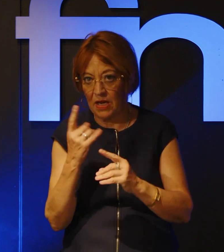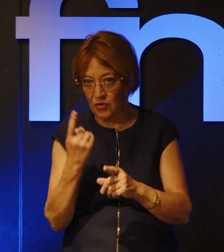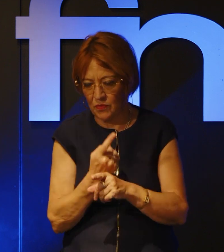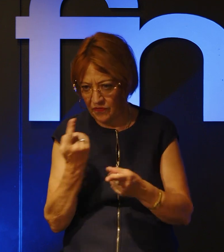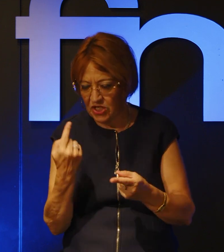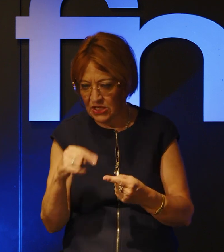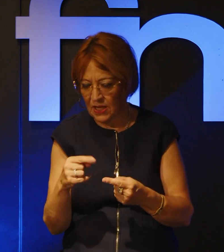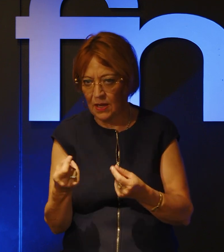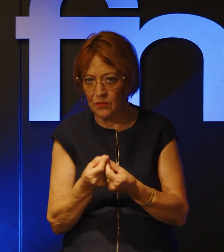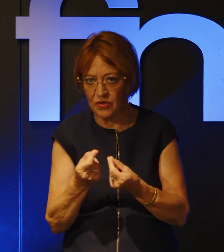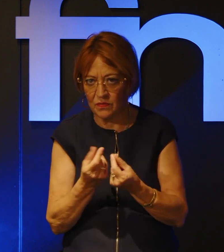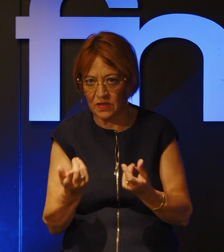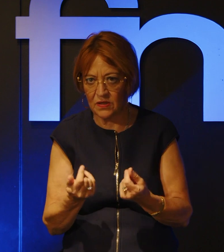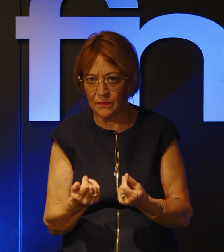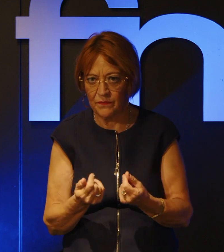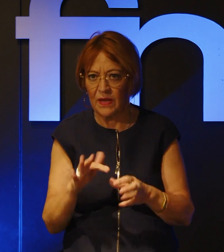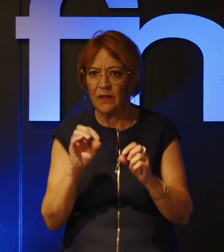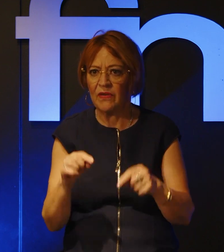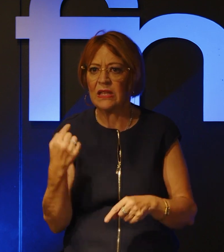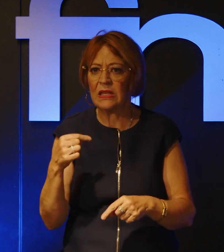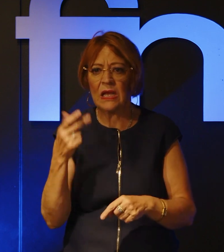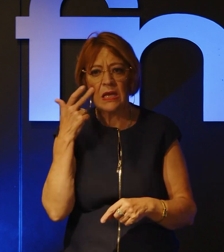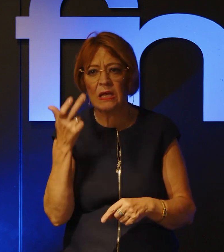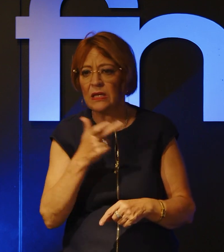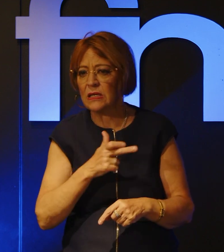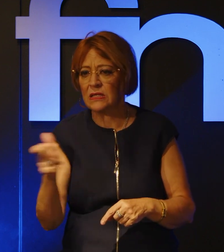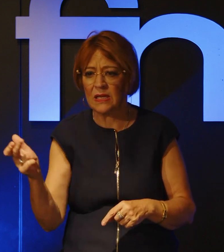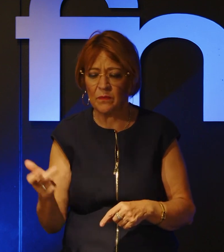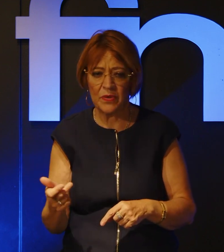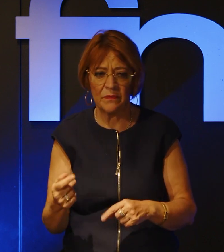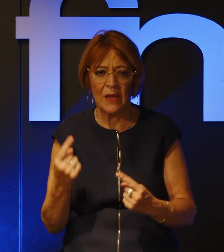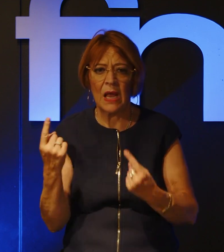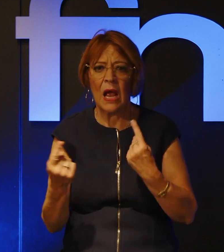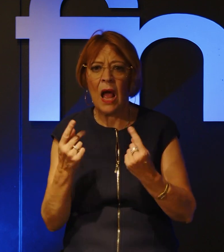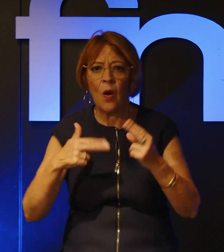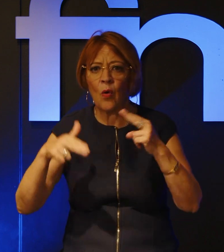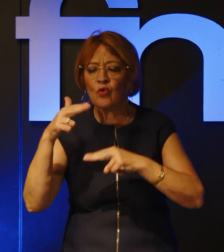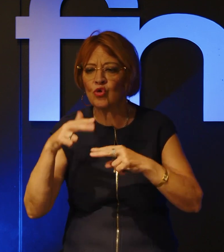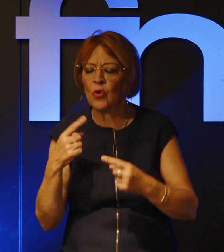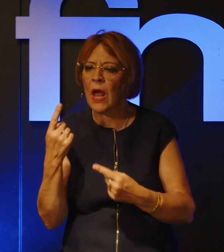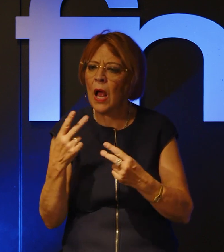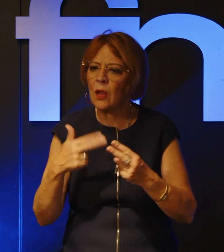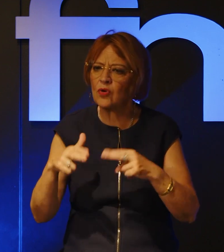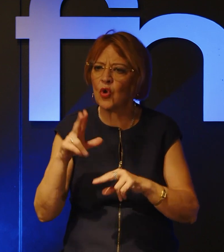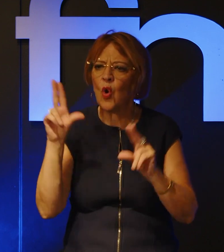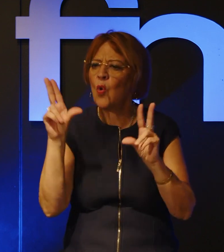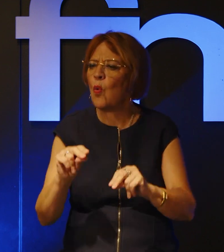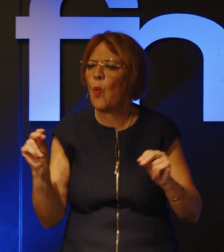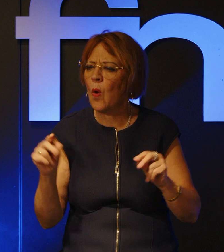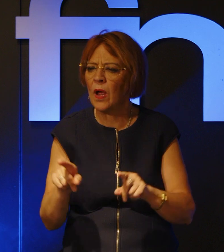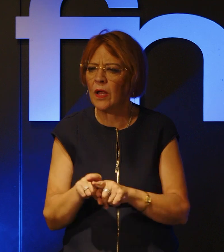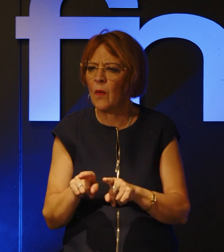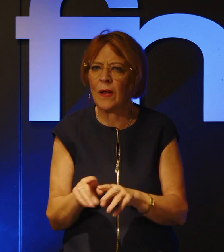nesta aproximação acaba por haver sempre uma algo de construído não é algo de construído nunca é